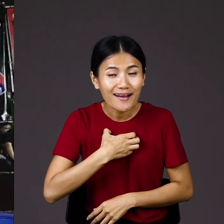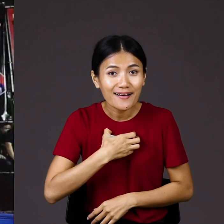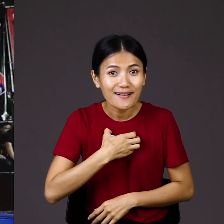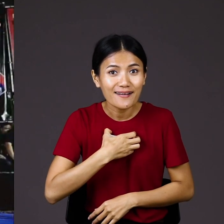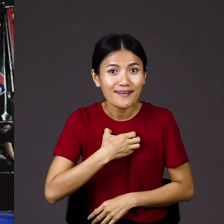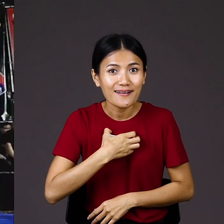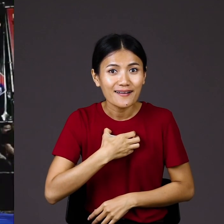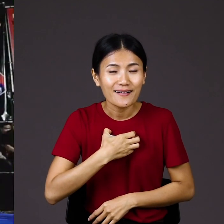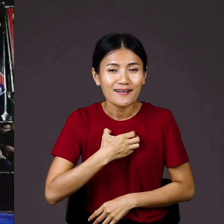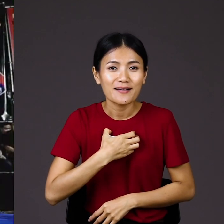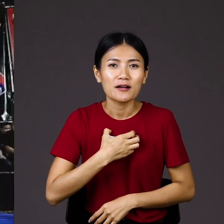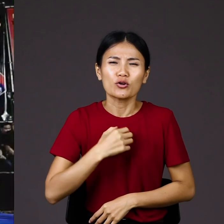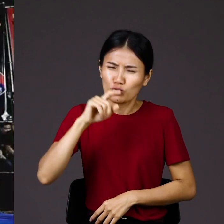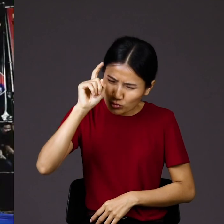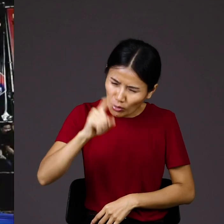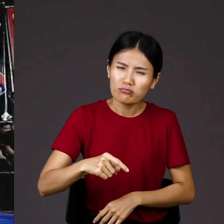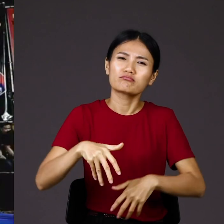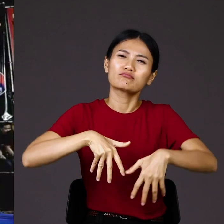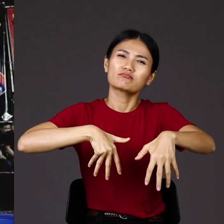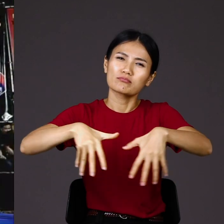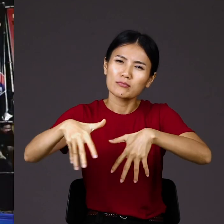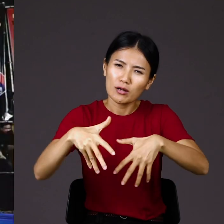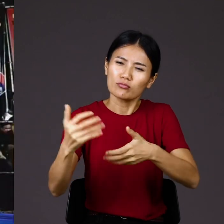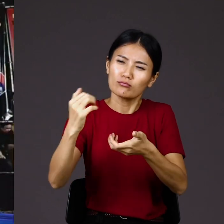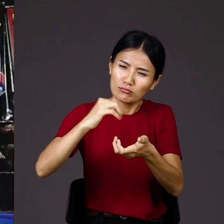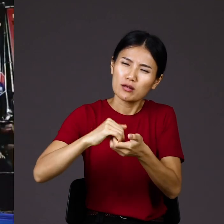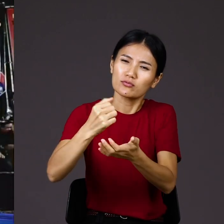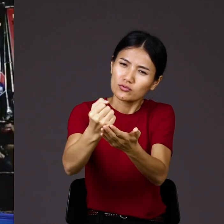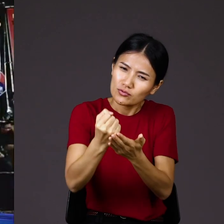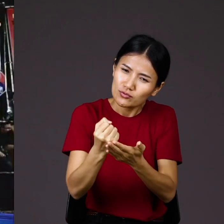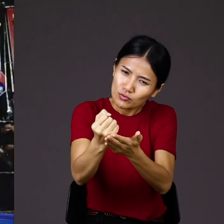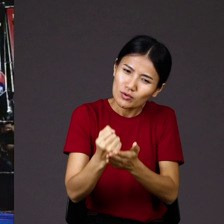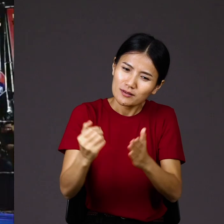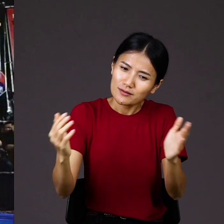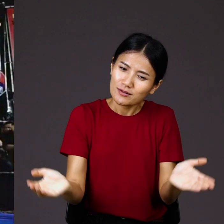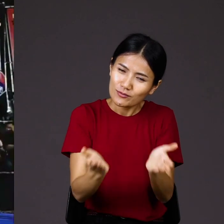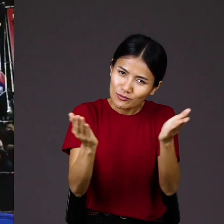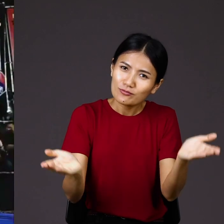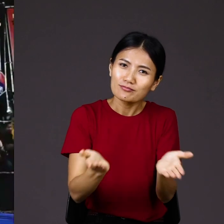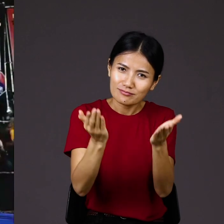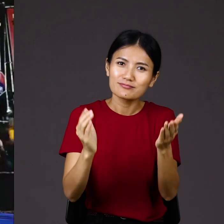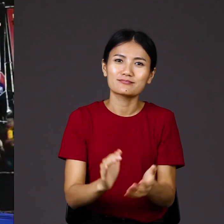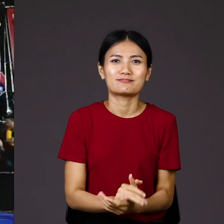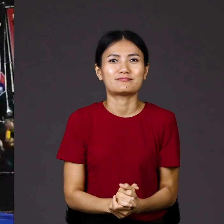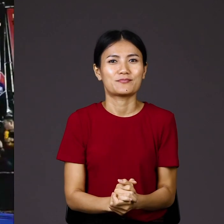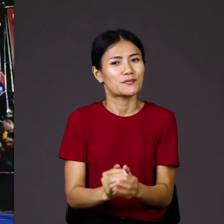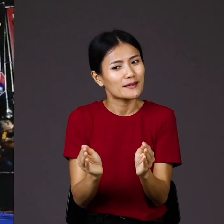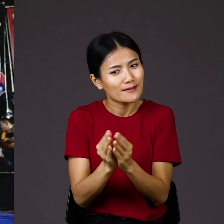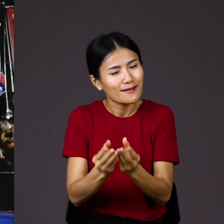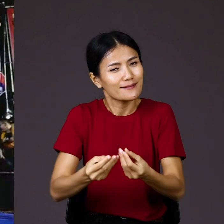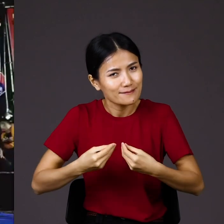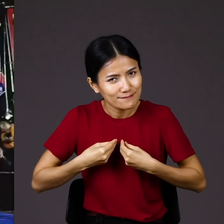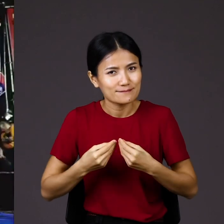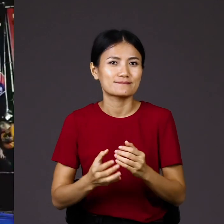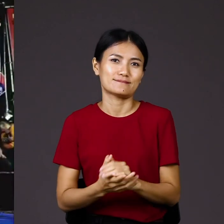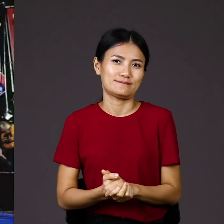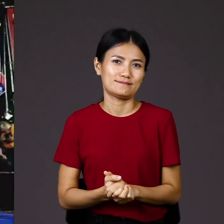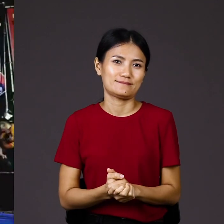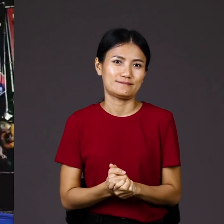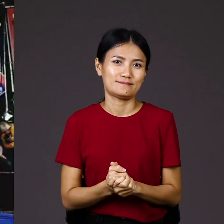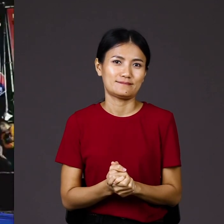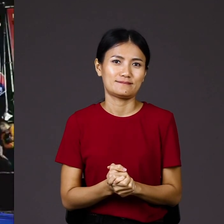ว้ยังต้องการพลังยังต้องการสนับสนุนจากพวกท่านอีกเยอะเลย